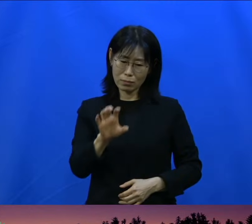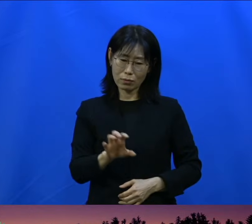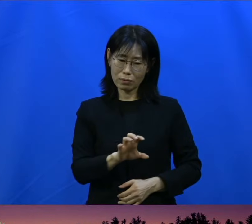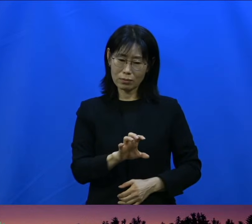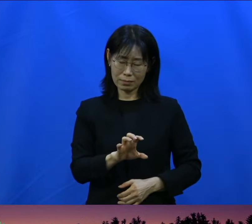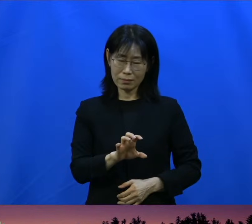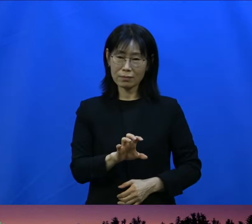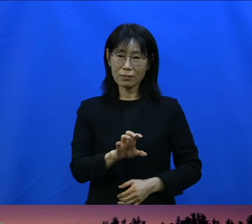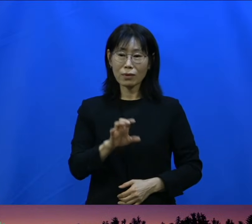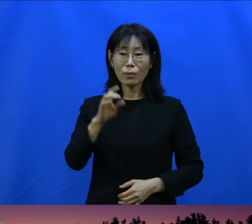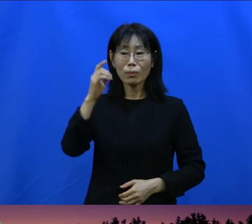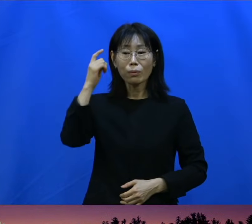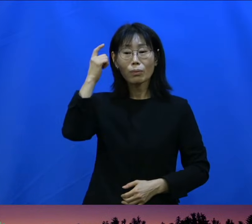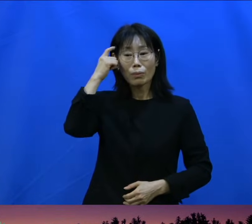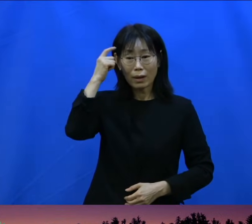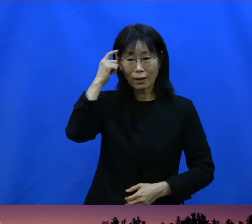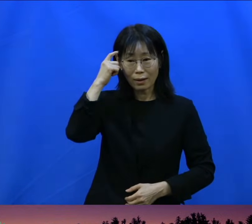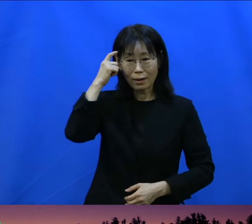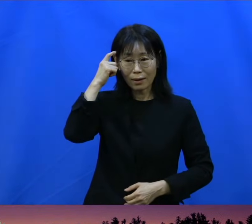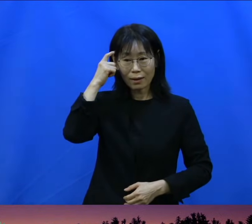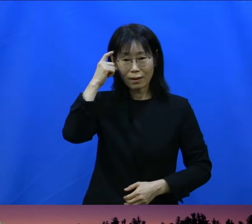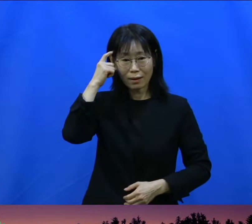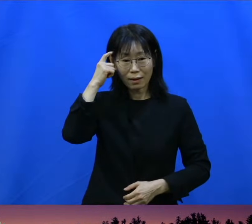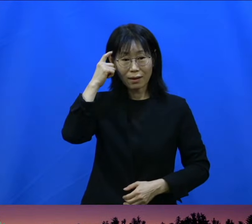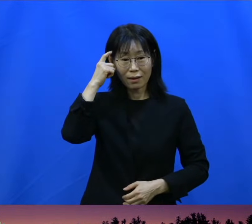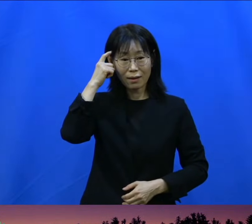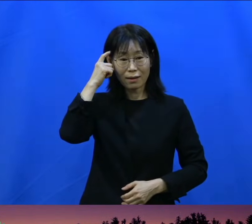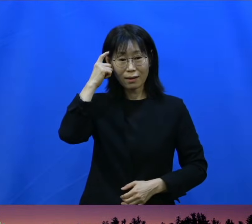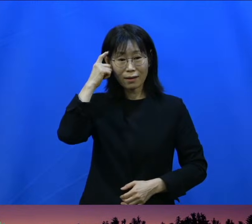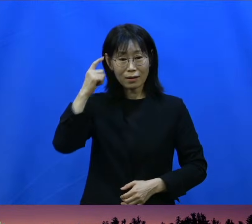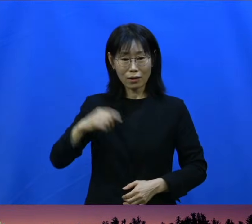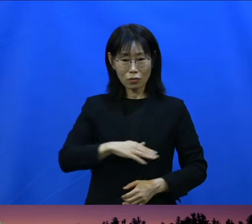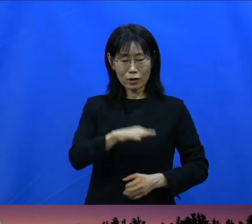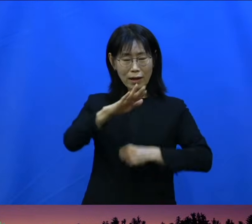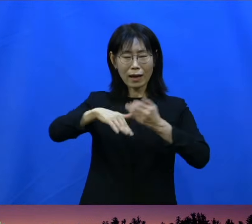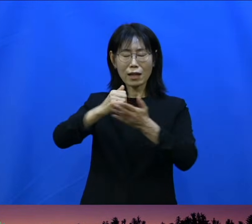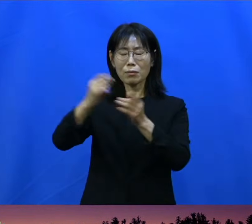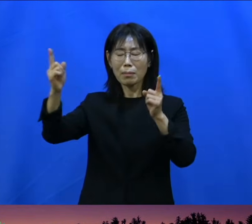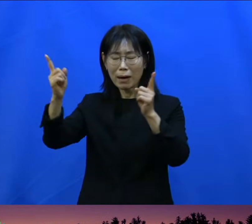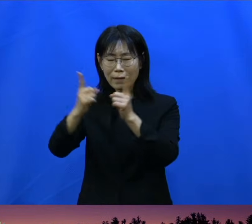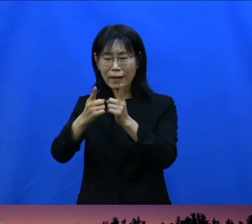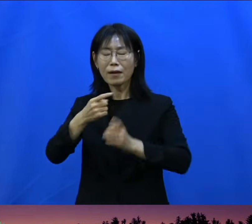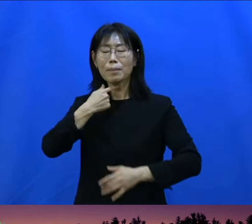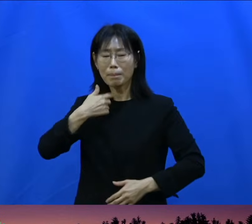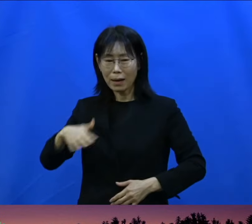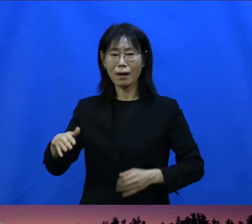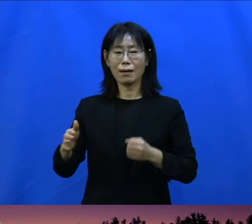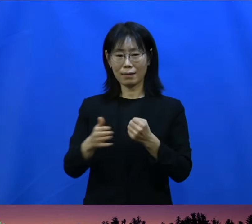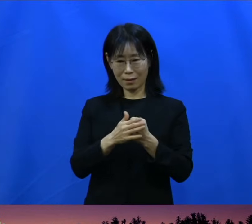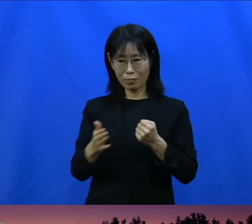살아가느냐? 그죠? 이 압도당하는 어떤 경이로운 경험이 없는 거죠.